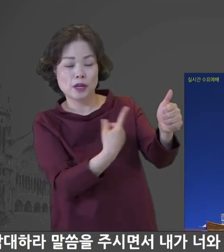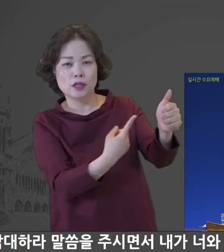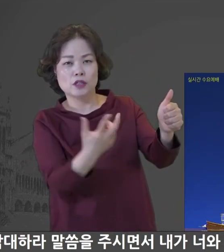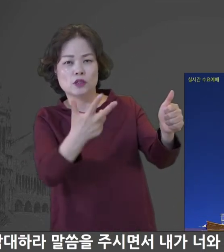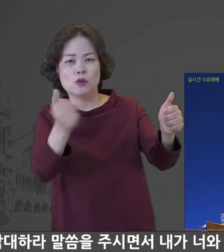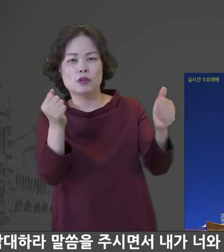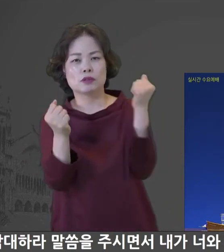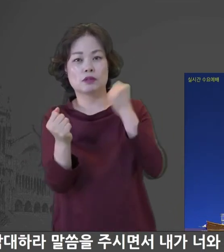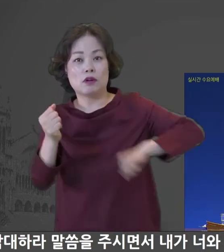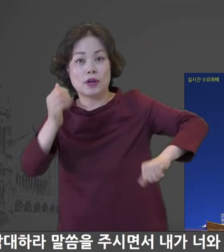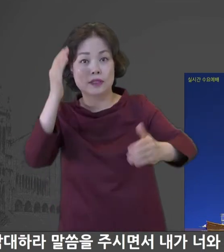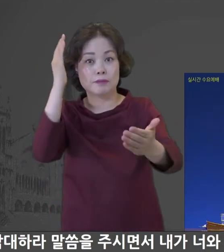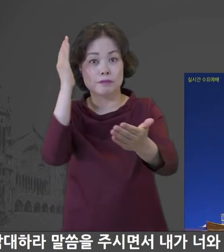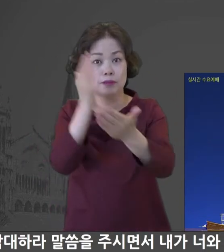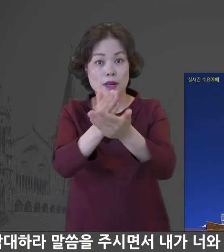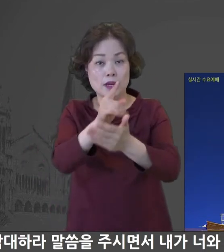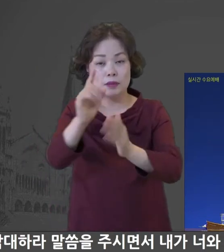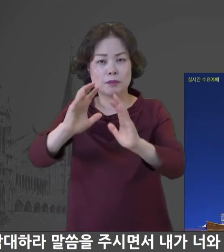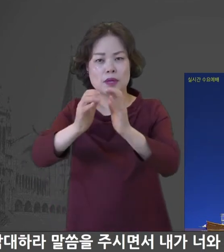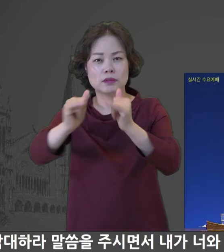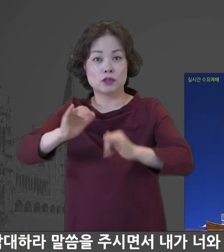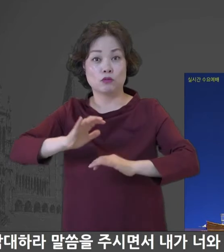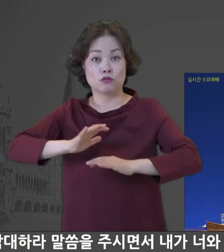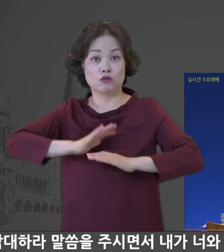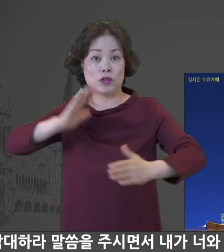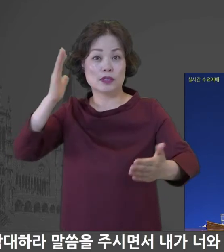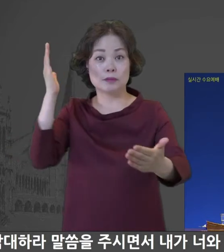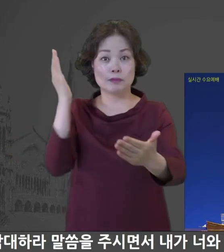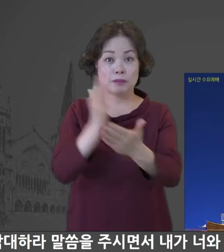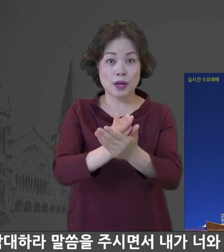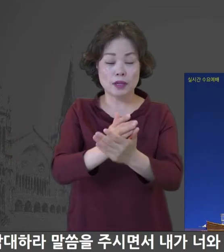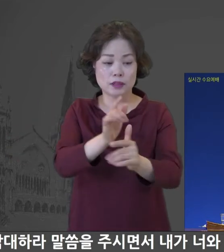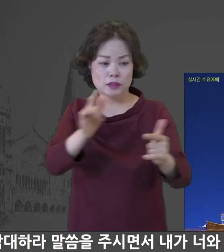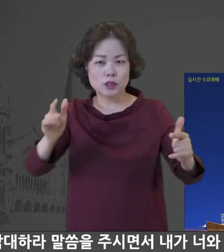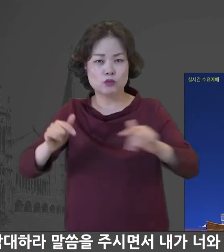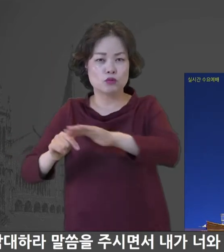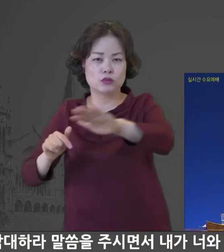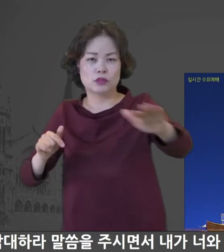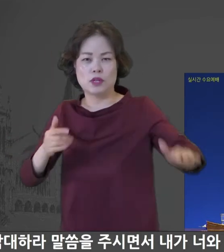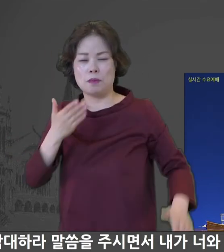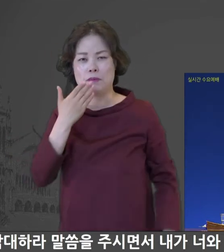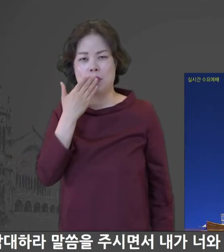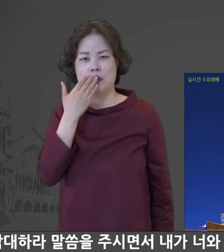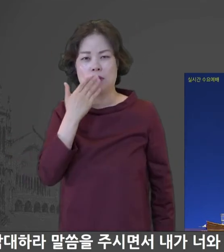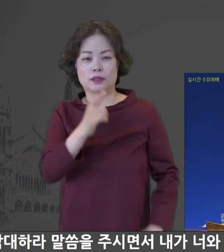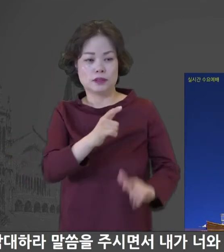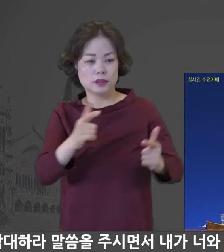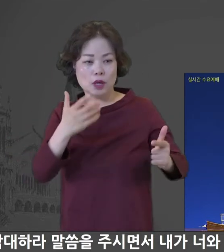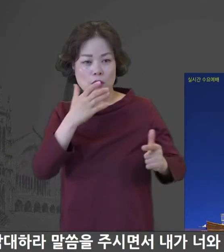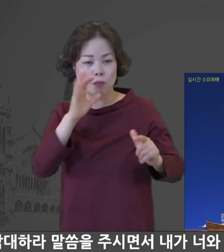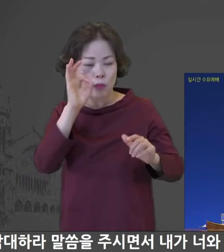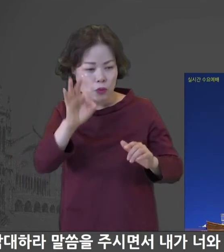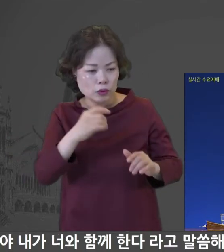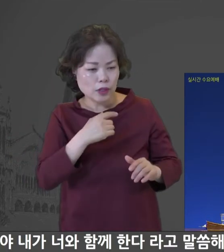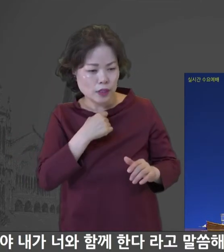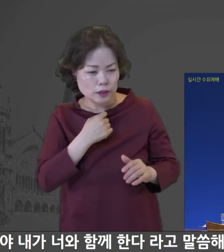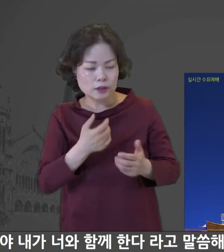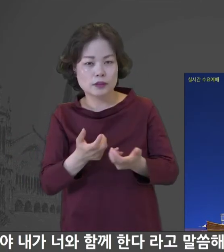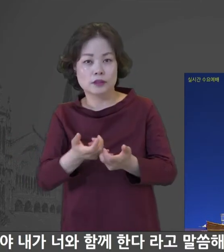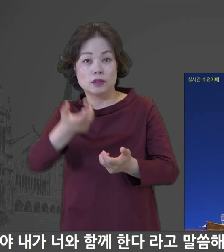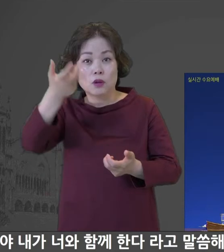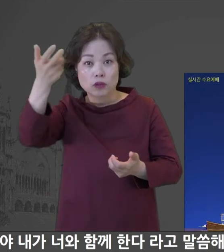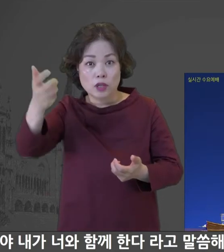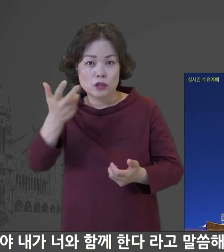여호와를 거역하지 말라. 또 그 백성을 두려워하지 말라. 그들은 우리의 먹이라. 그들의 보호자는 그들에게서